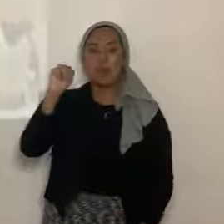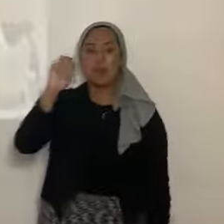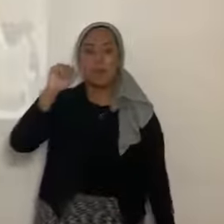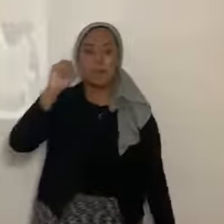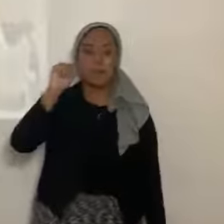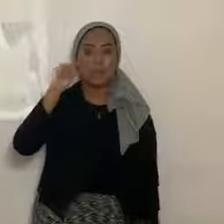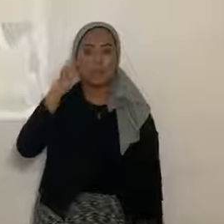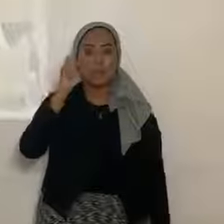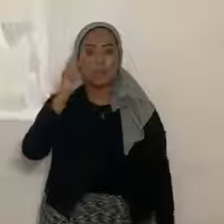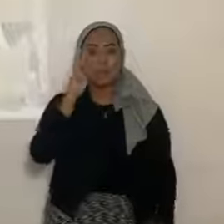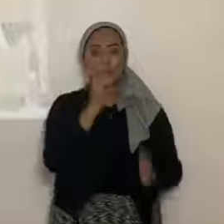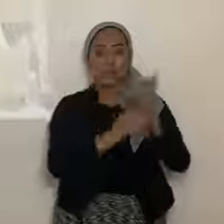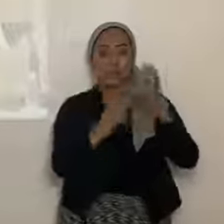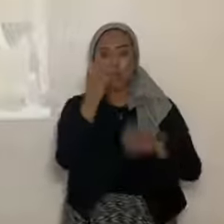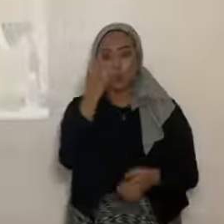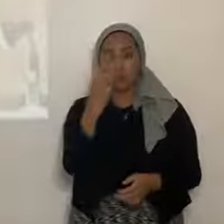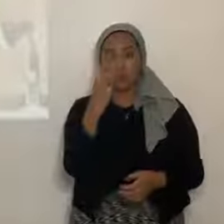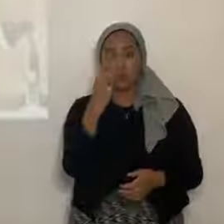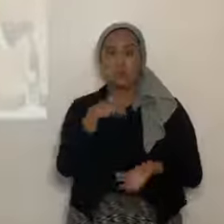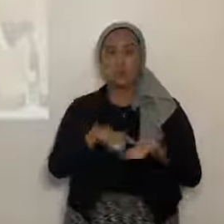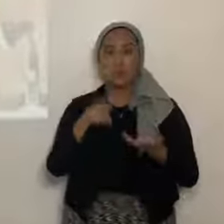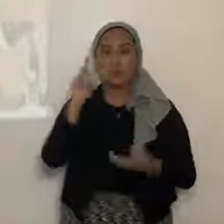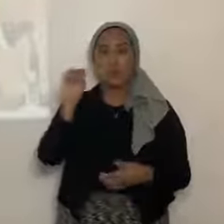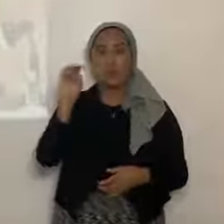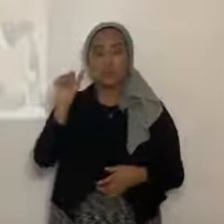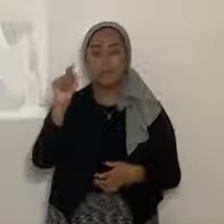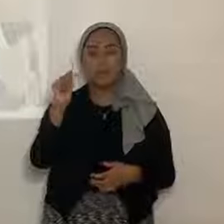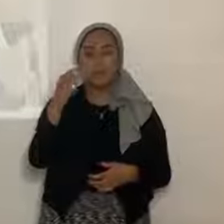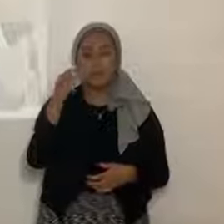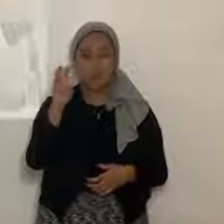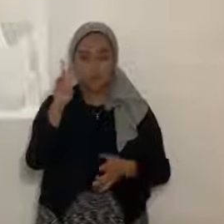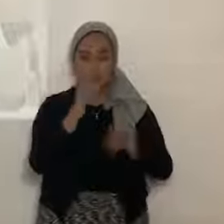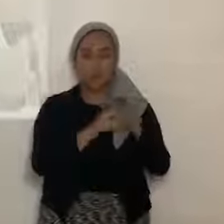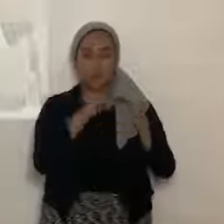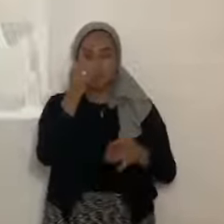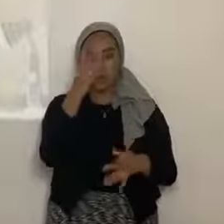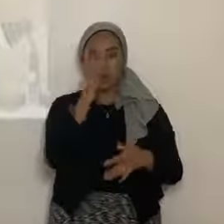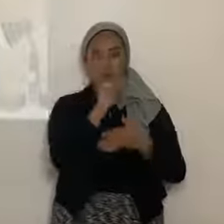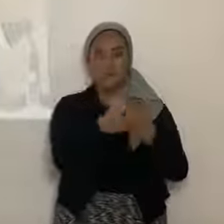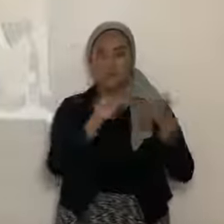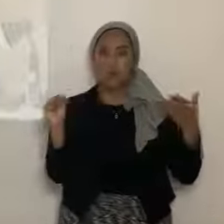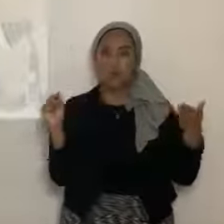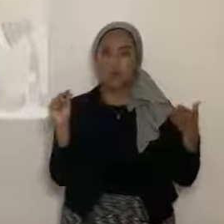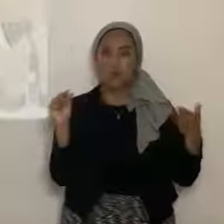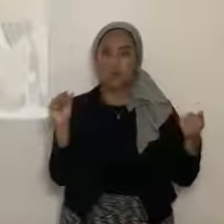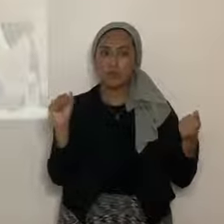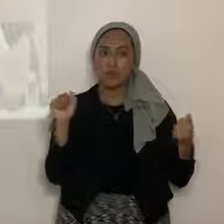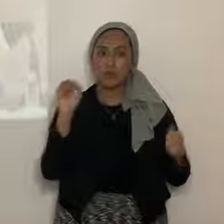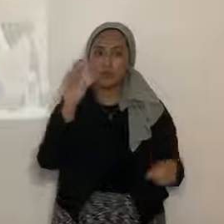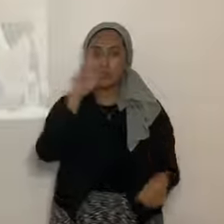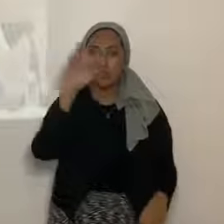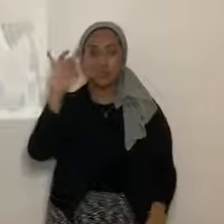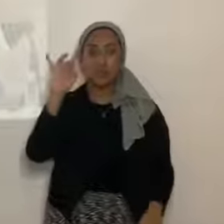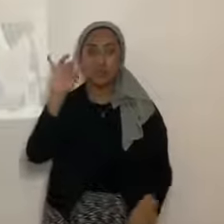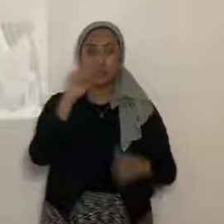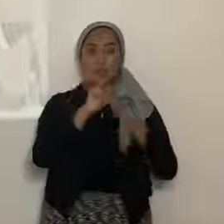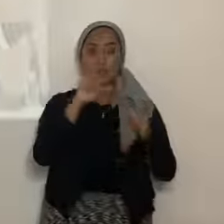favor. Vamos a Mateo 12. En Mateo 12 vamos a buscar el verso 38 y 39.